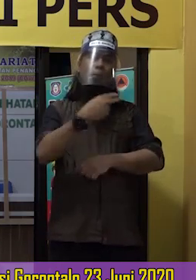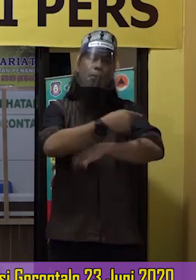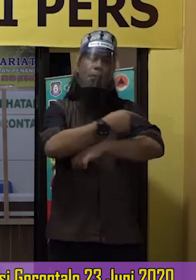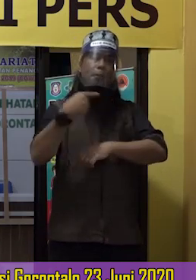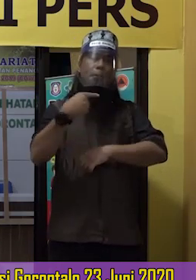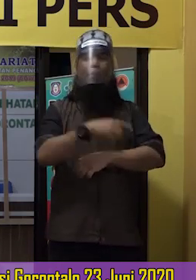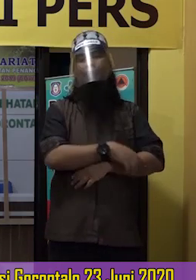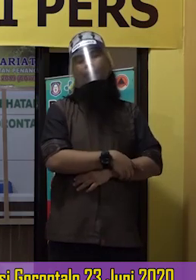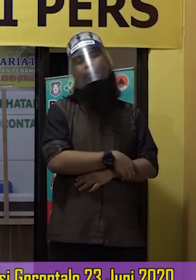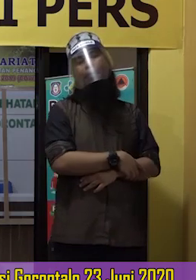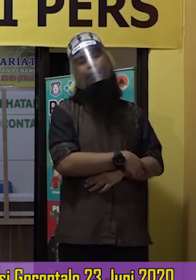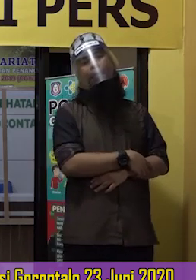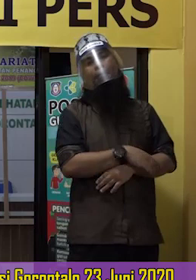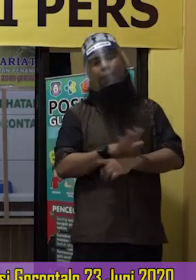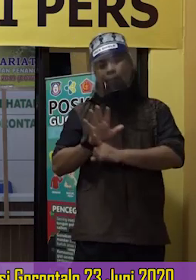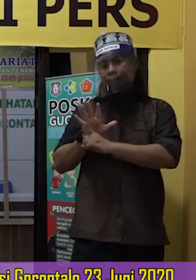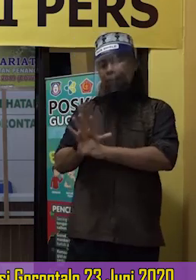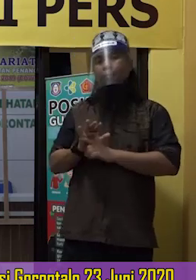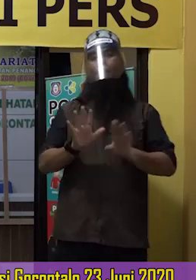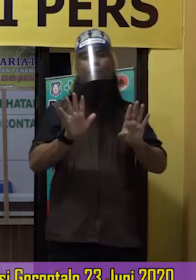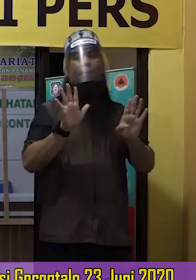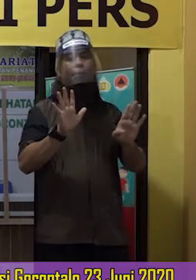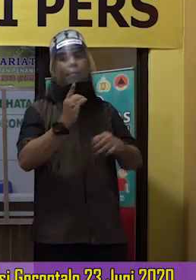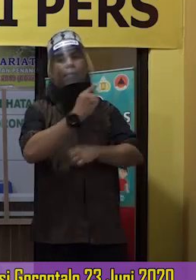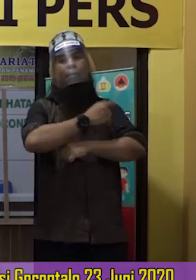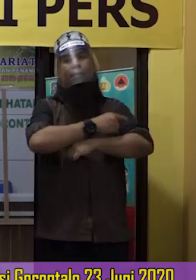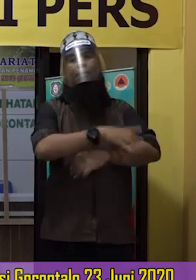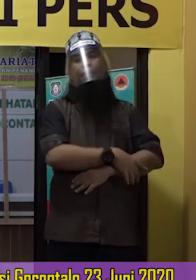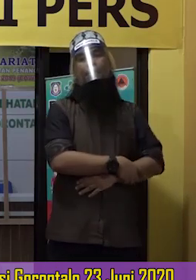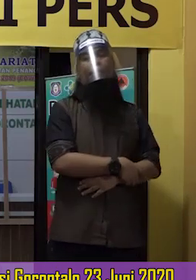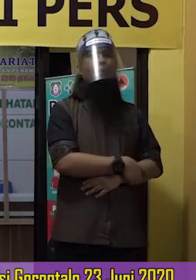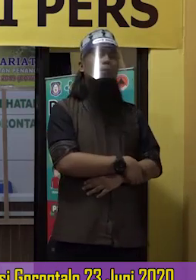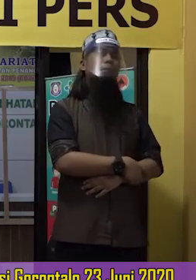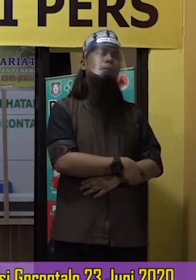negatif, dirawat selama 9 hari.